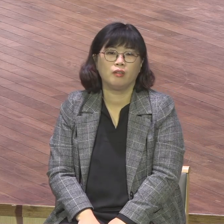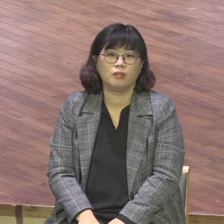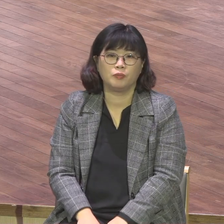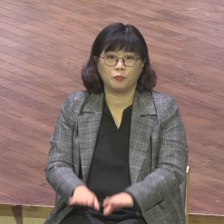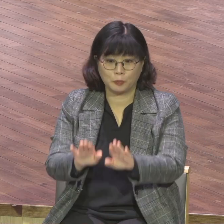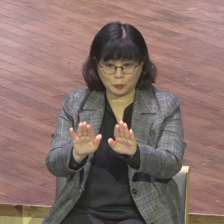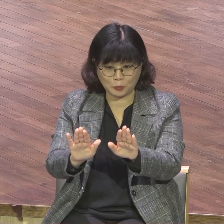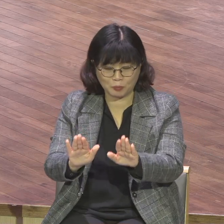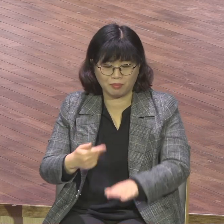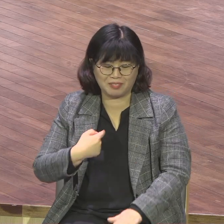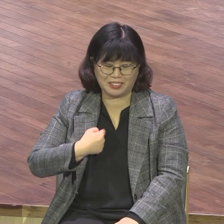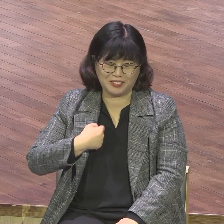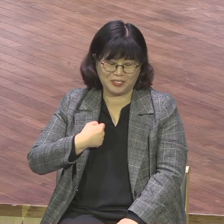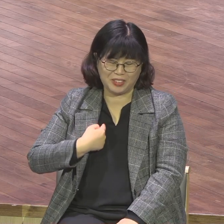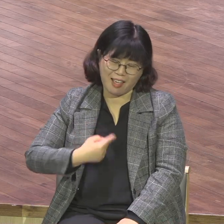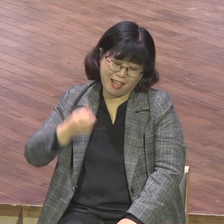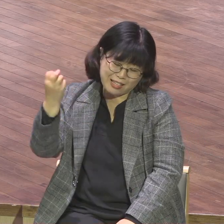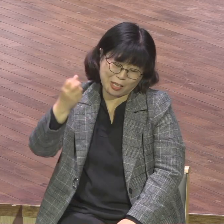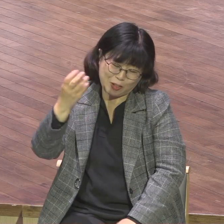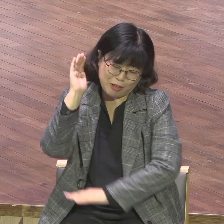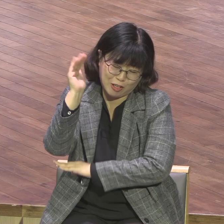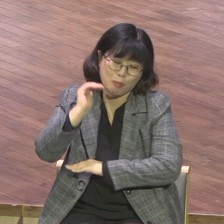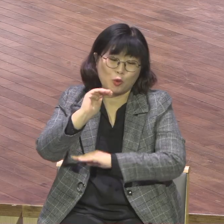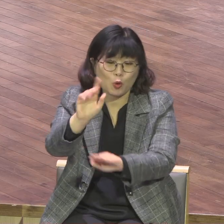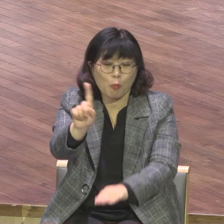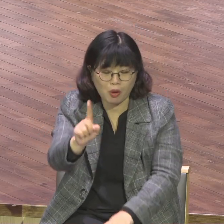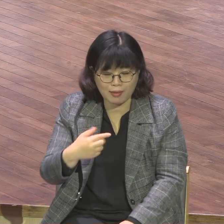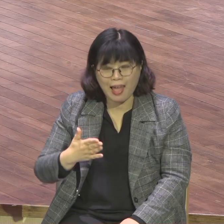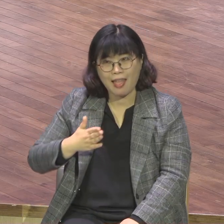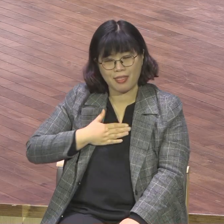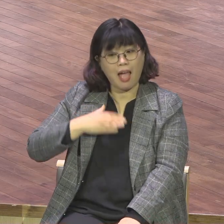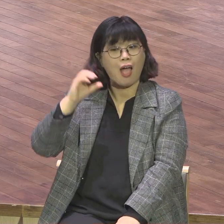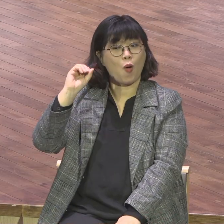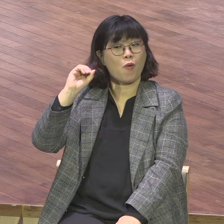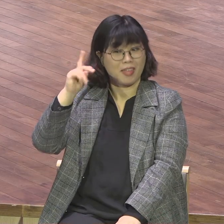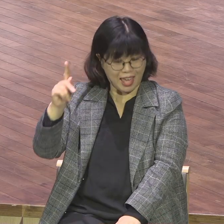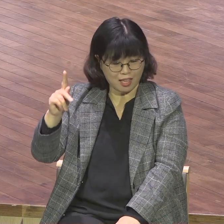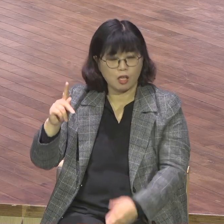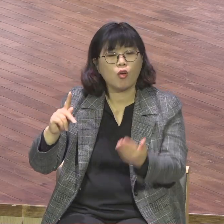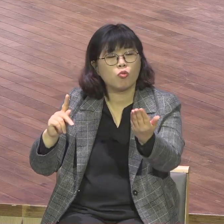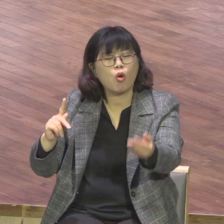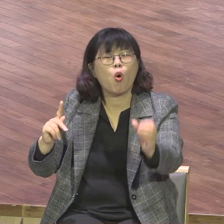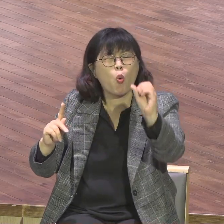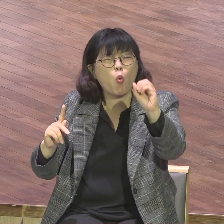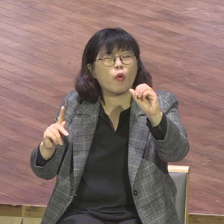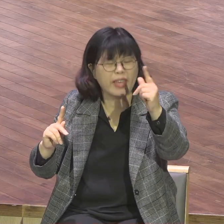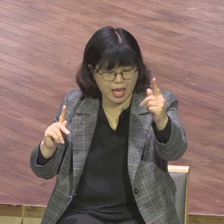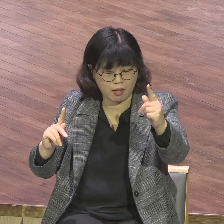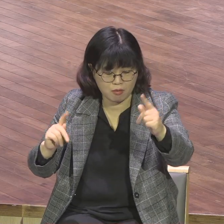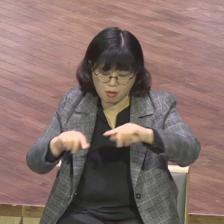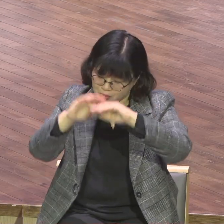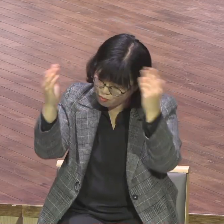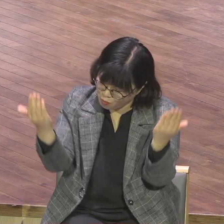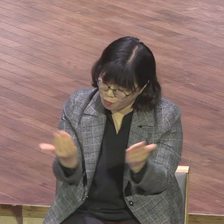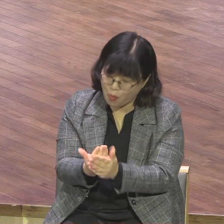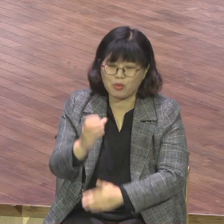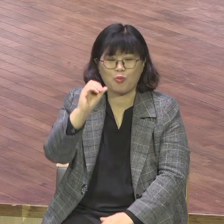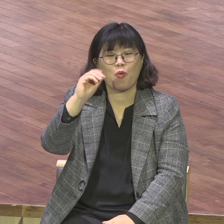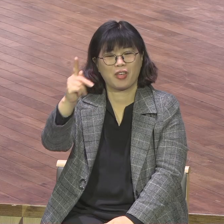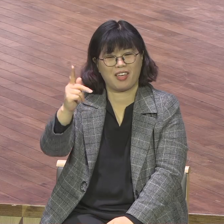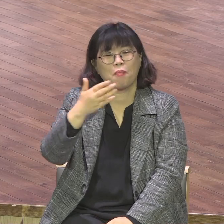되냐? I'm okay, you okay, everybody's okay. 이거 복음이에요. I'm okay, you 나도 okay